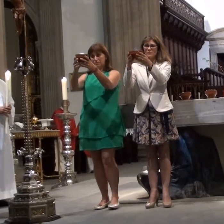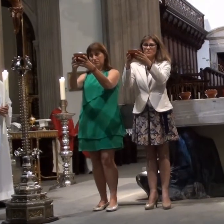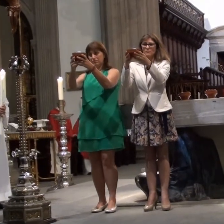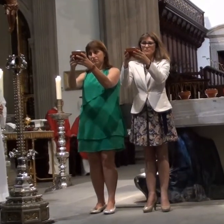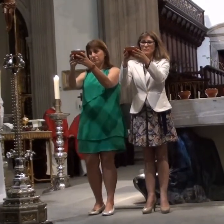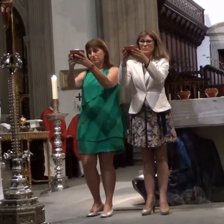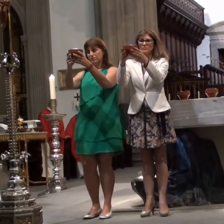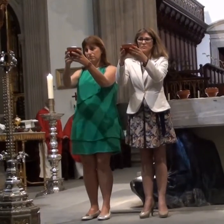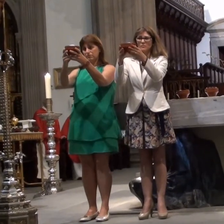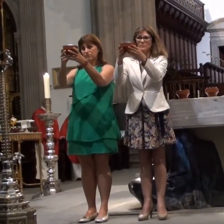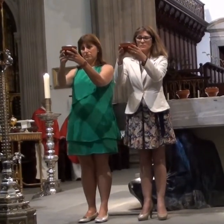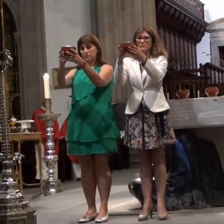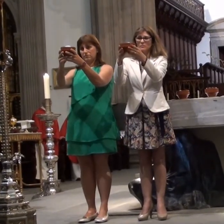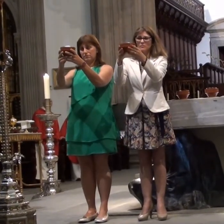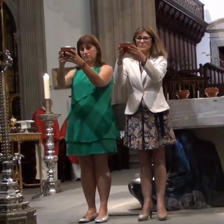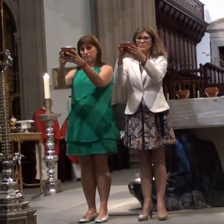todos